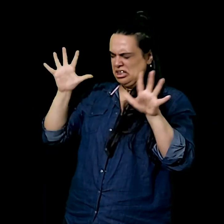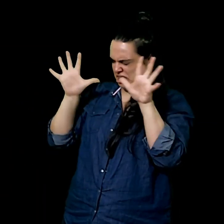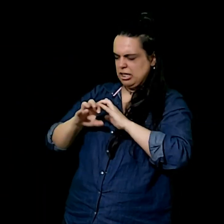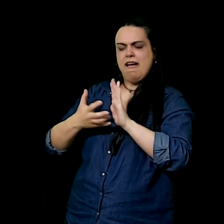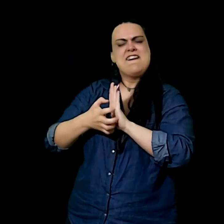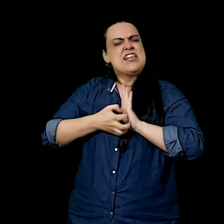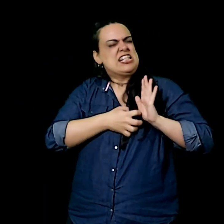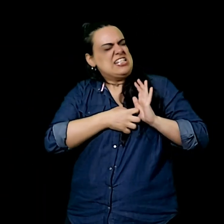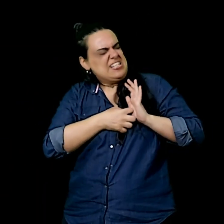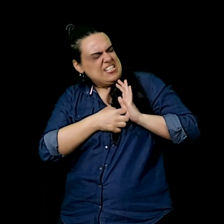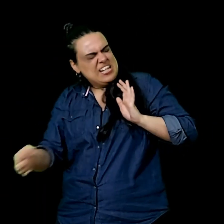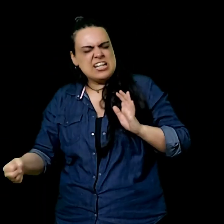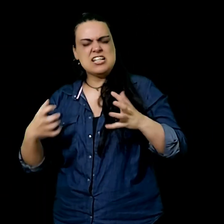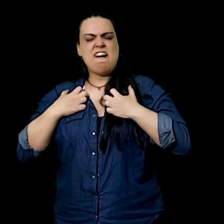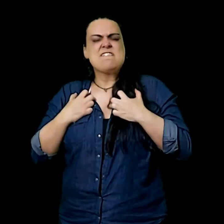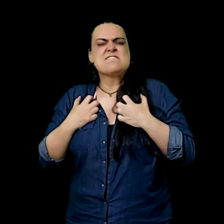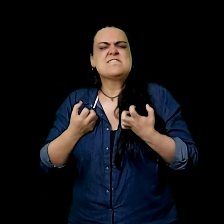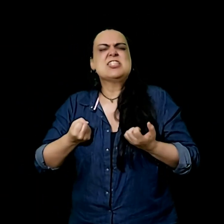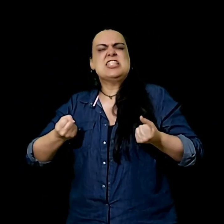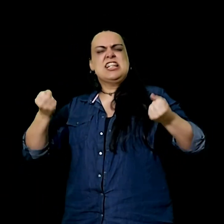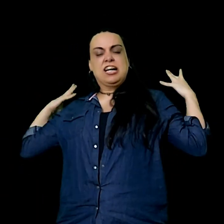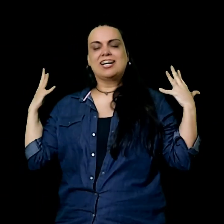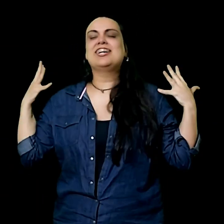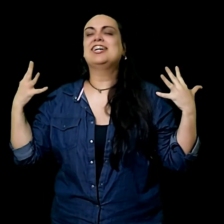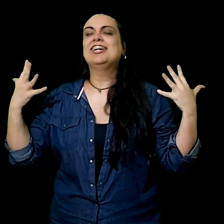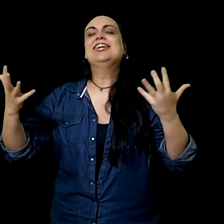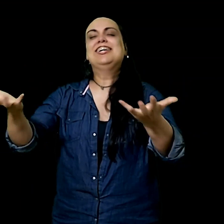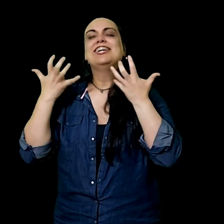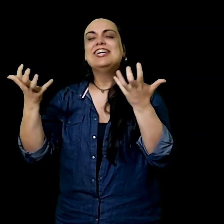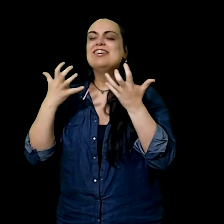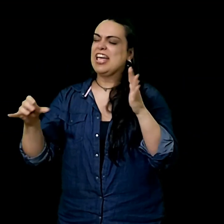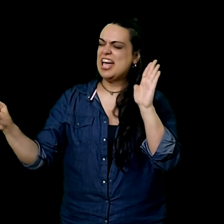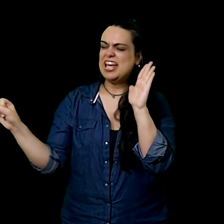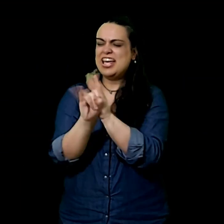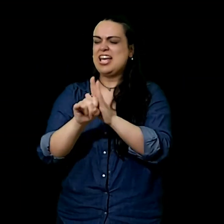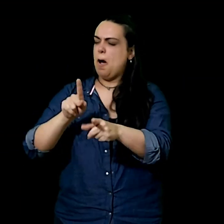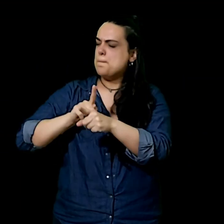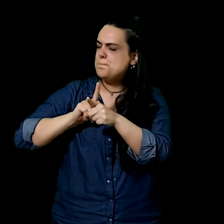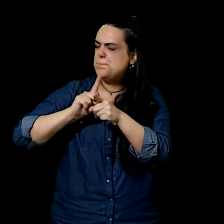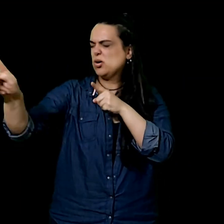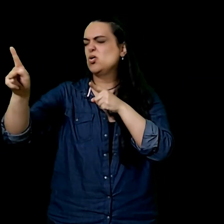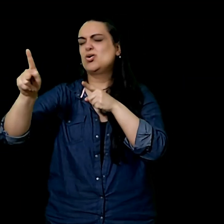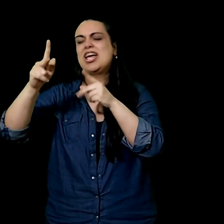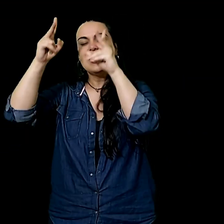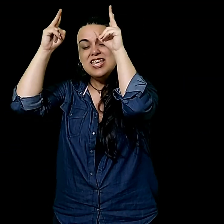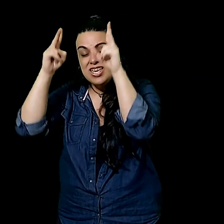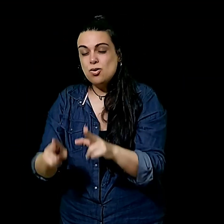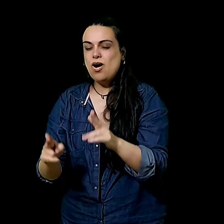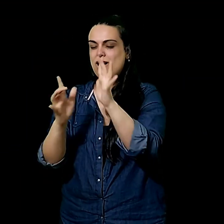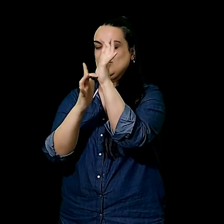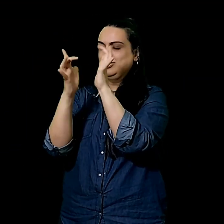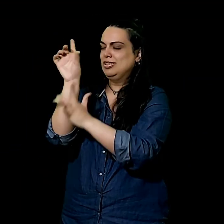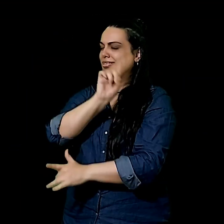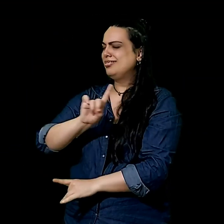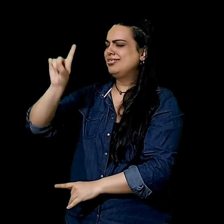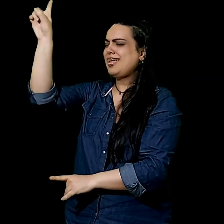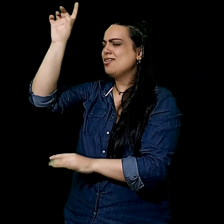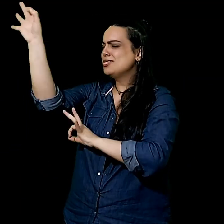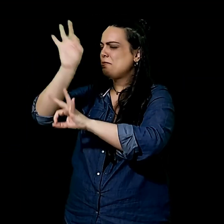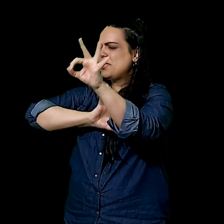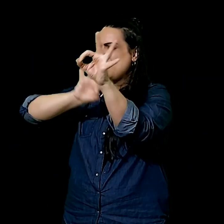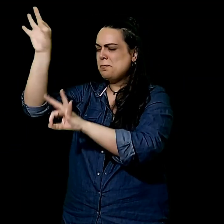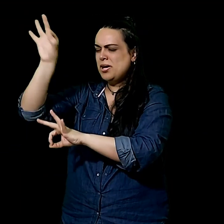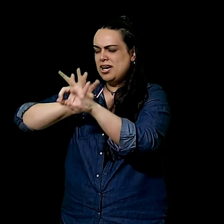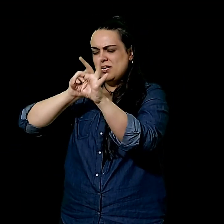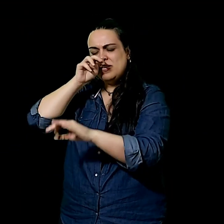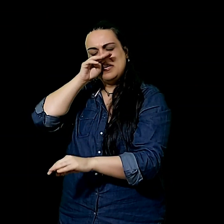caminhada. Arranca isso de Em nome nós. de Jesus. Nós queremos ter a identidade pura, a essência pura do que o Senhor desenhou para